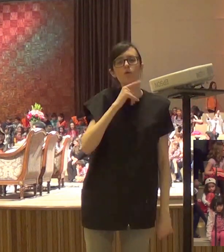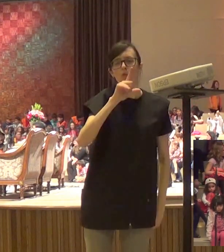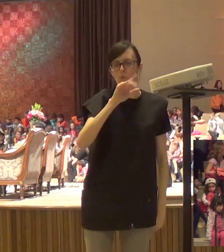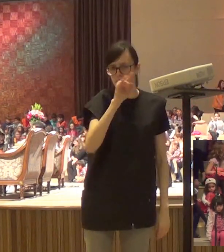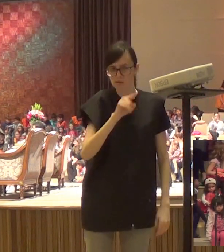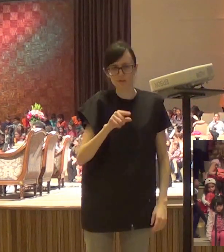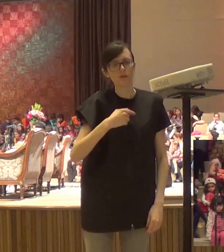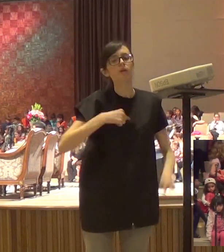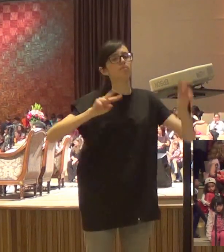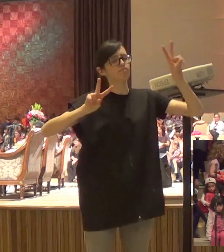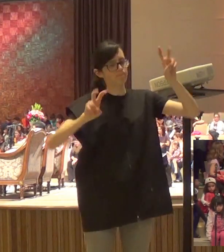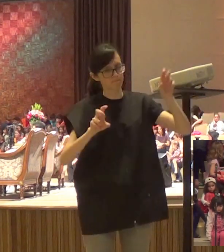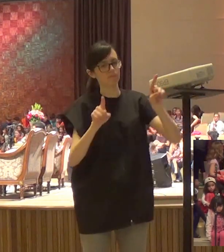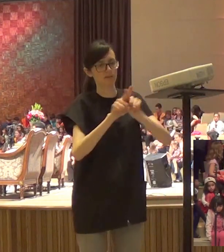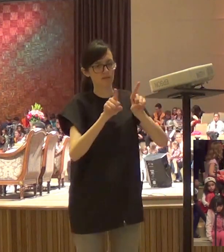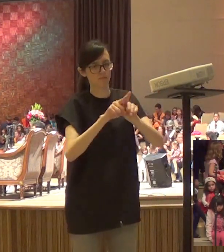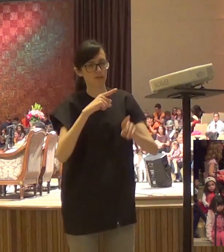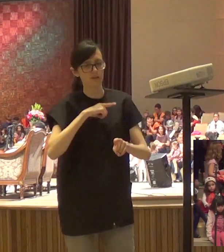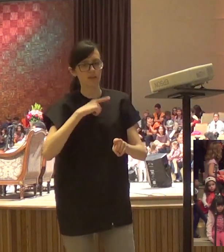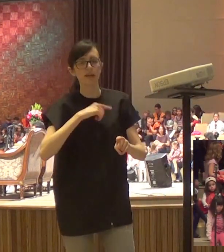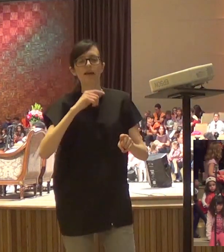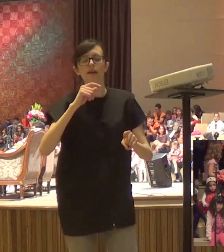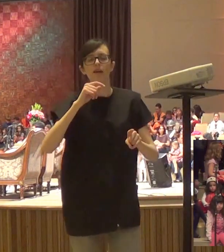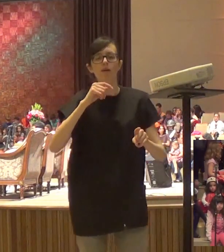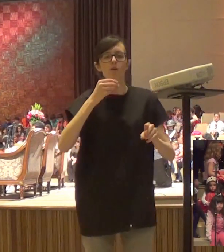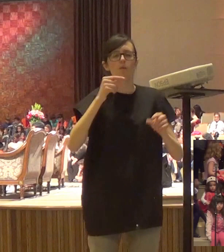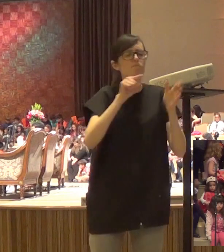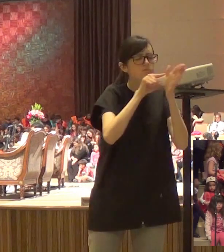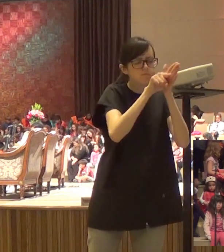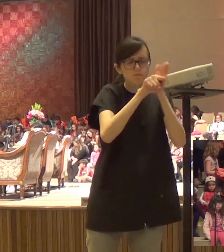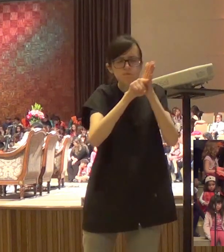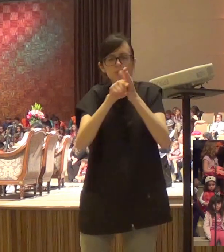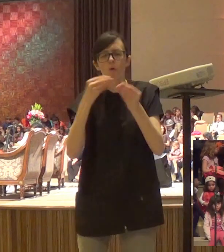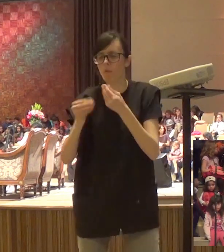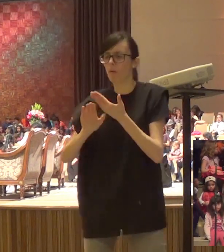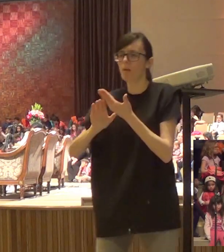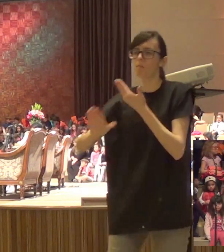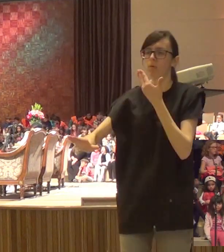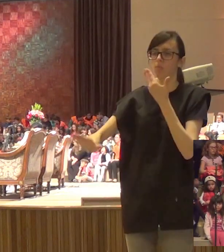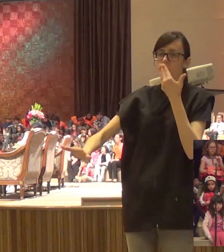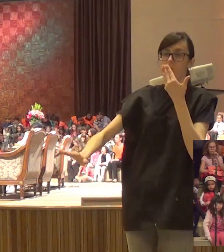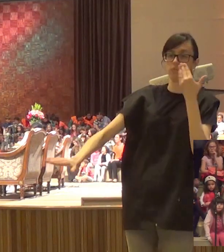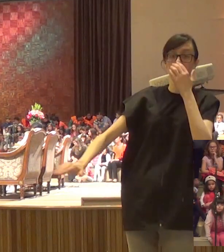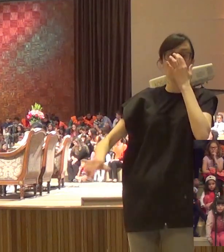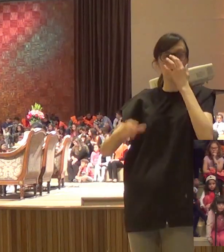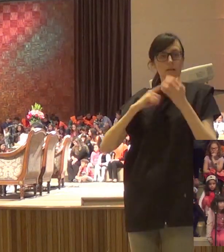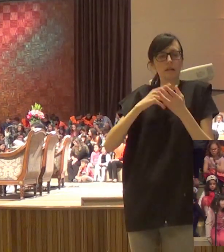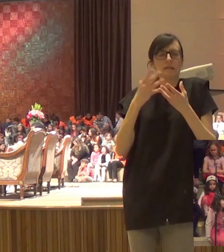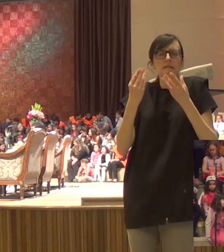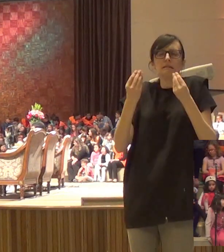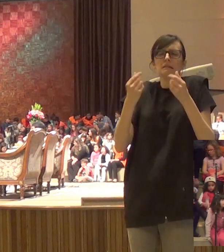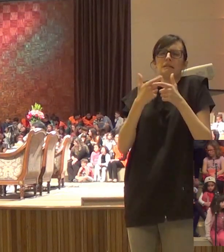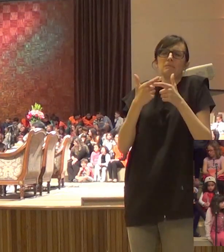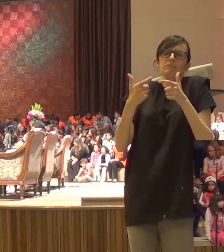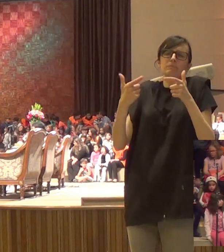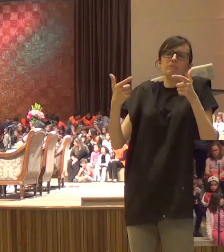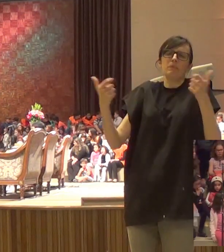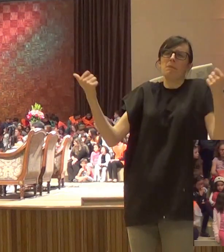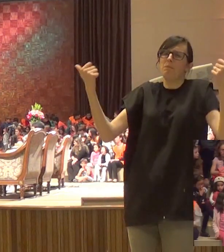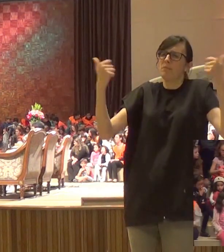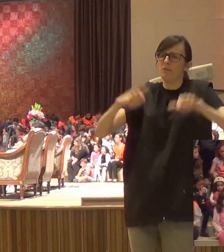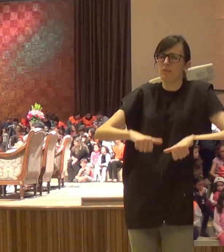lendo hoje um homem chamado Luiz Busch, olha só o que ele fala em dados estatísticos, de como é que essa distância está ficando cada vez